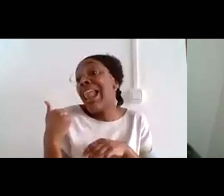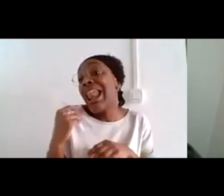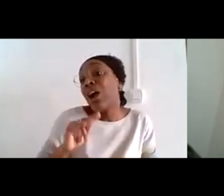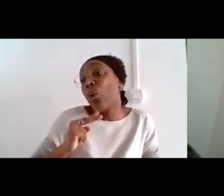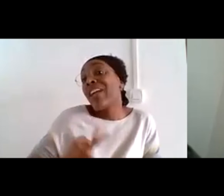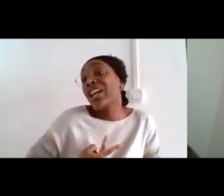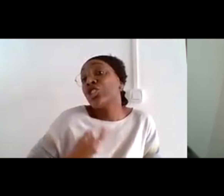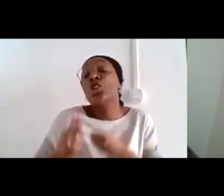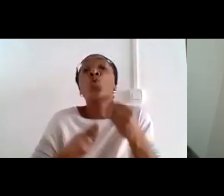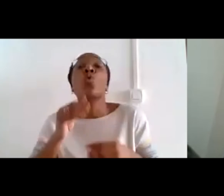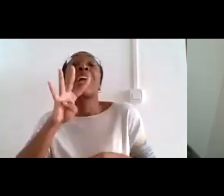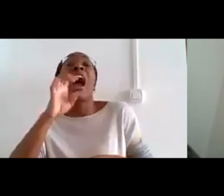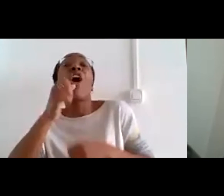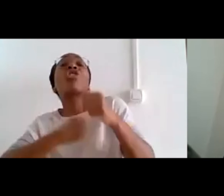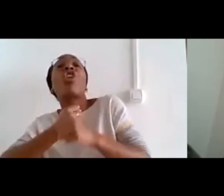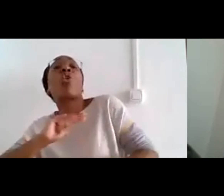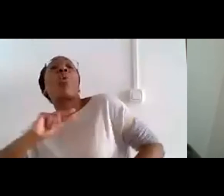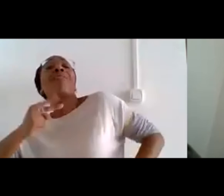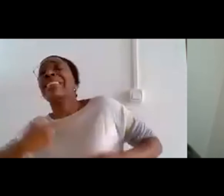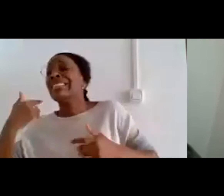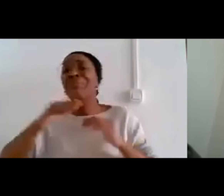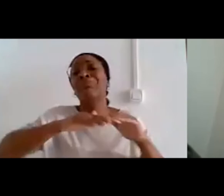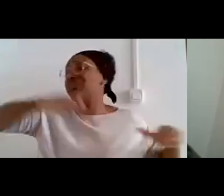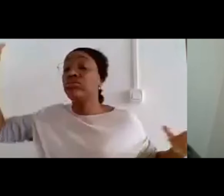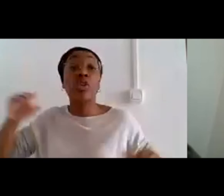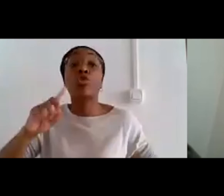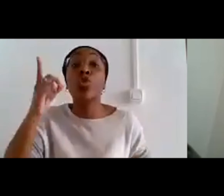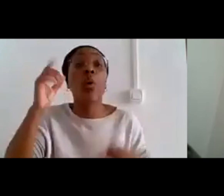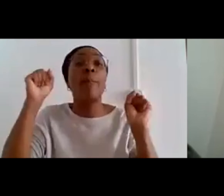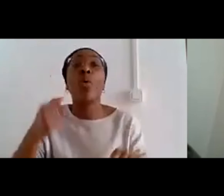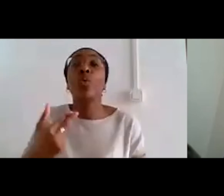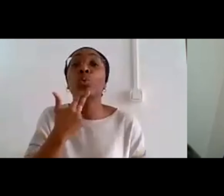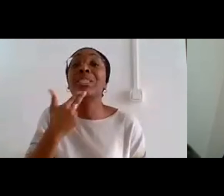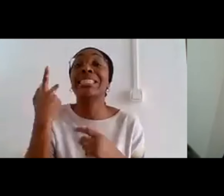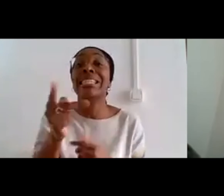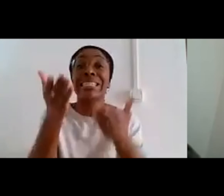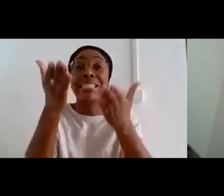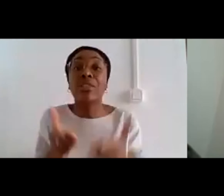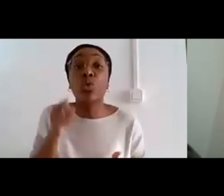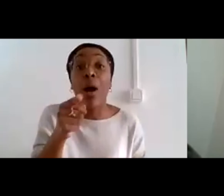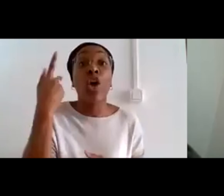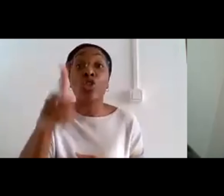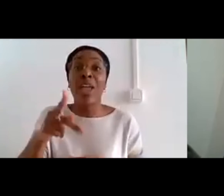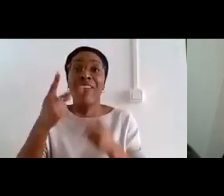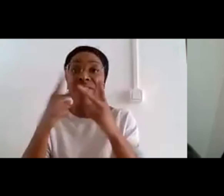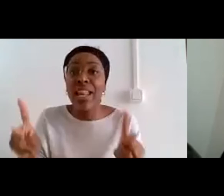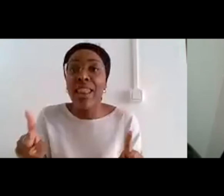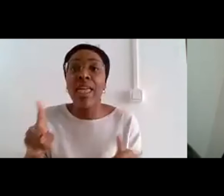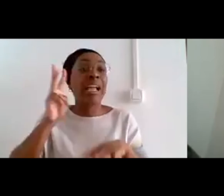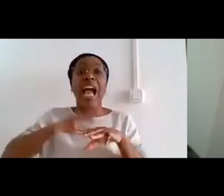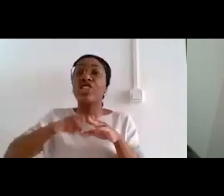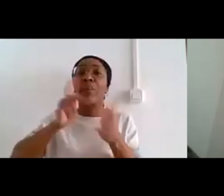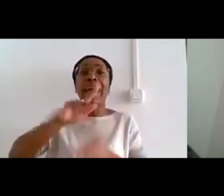foi depuis 40, 50 ans, Dieu va faire des choses étonnantes. Dans le quartier du 15e, dans la